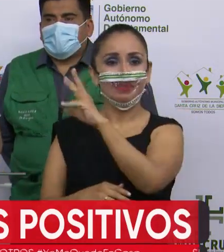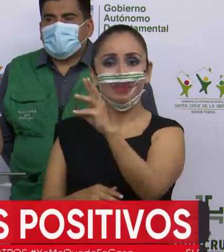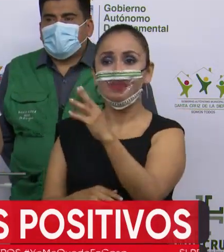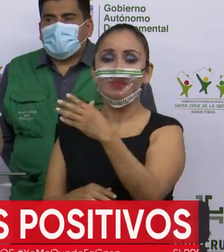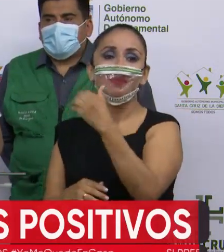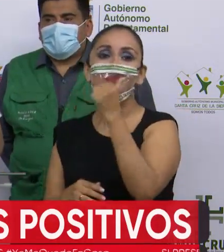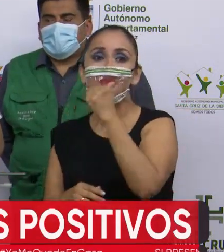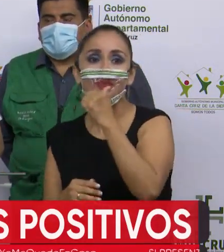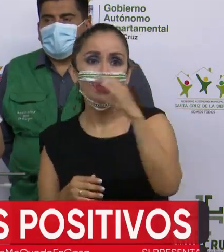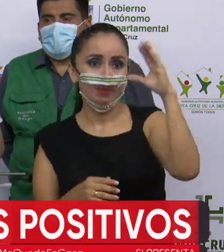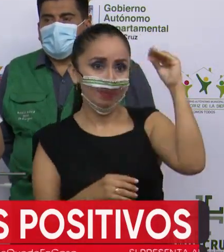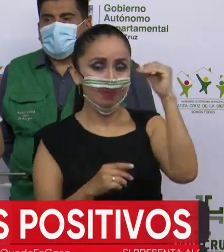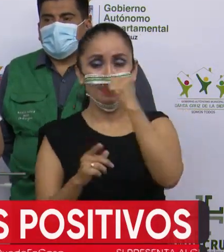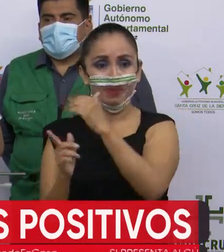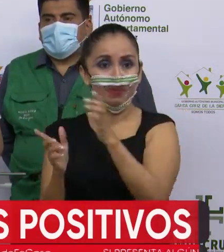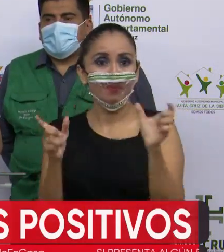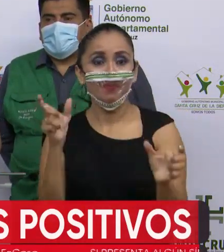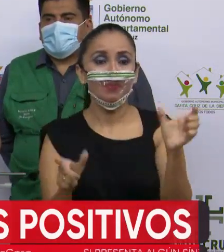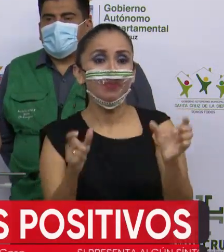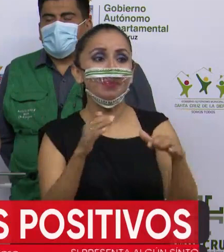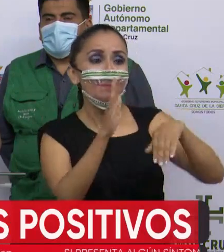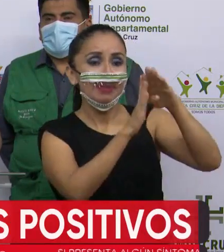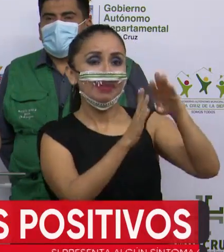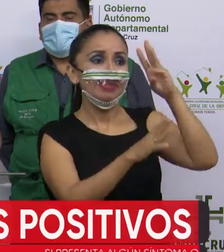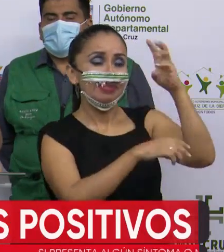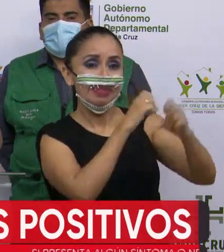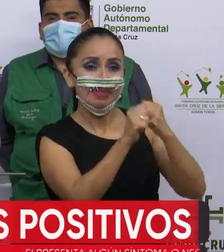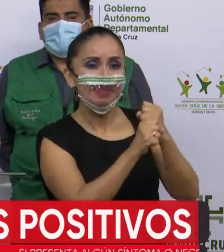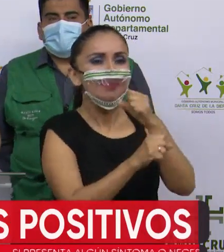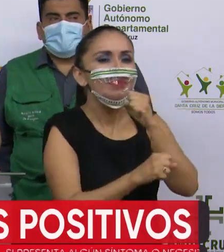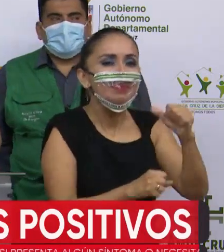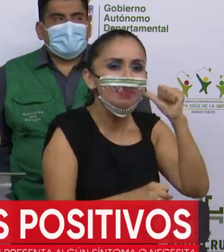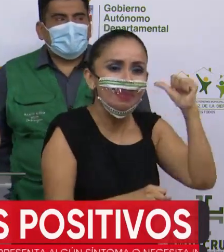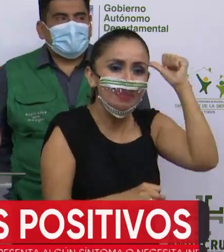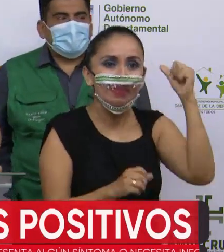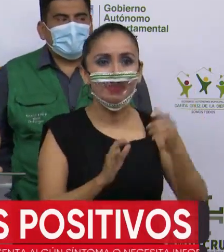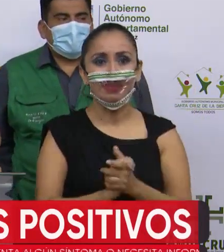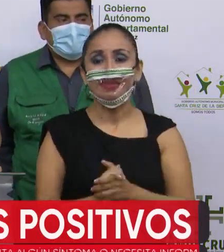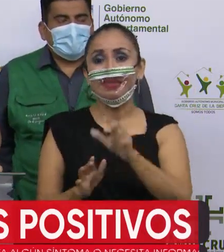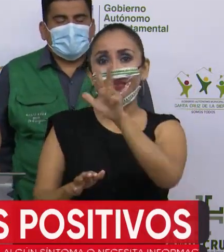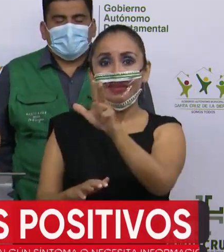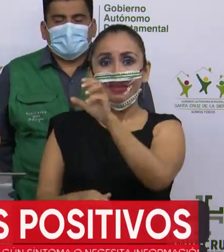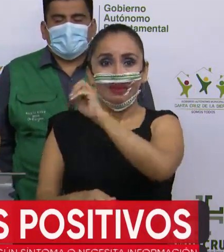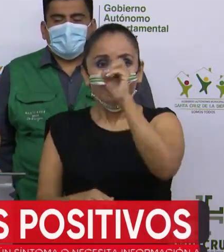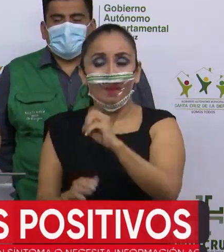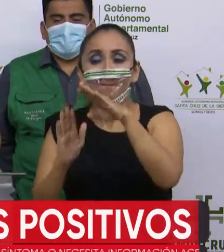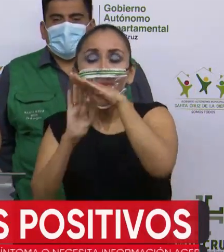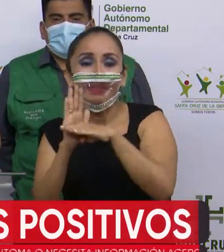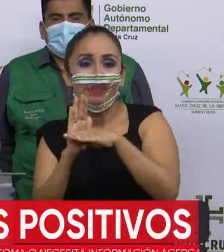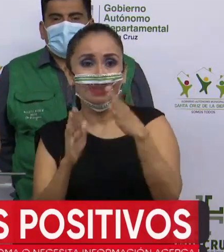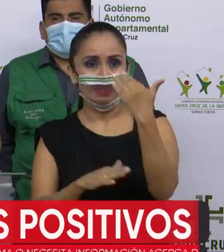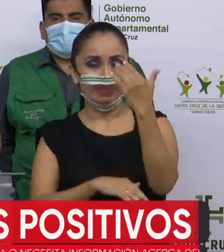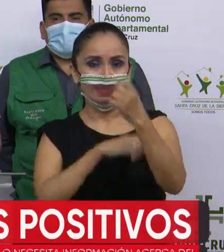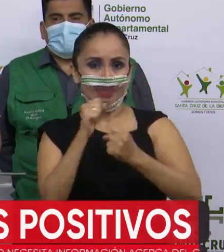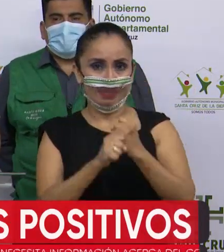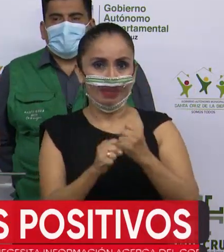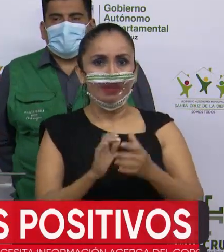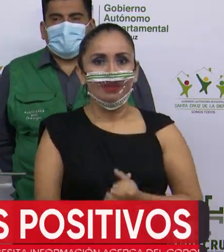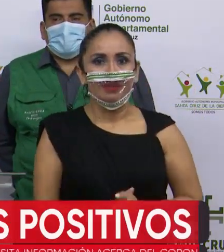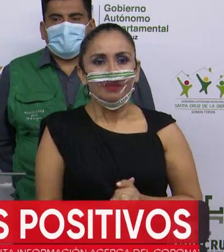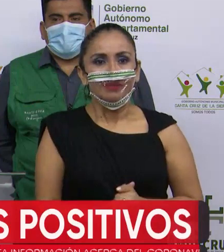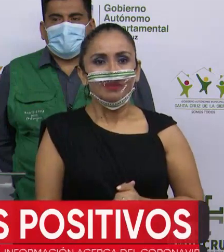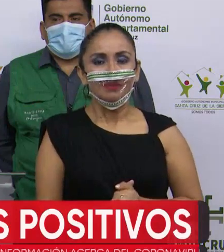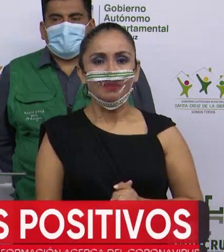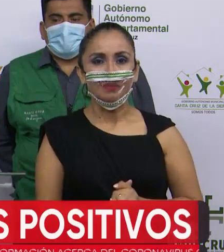mujeres. El 20% corresponden a mayores de 60 años y el 3% a menores de 15 años. En